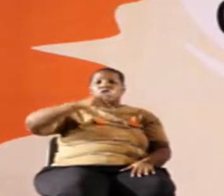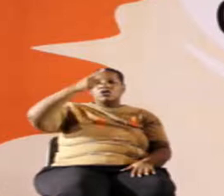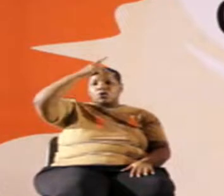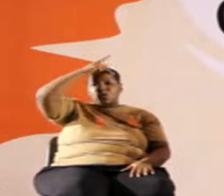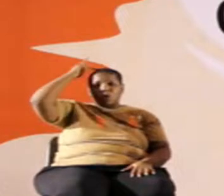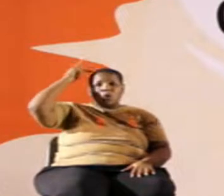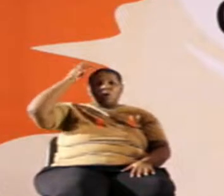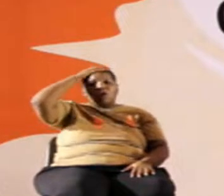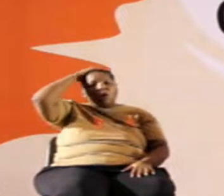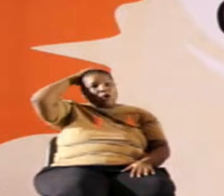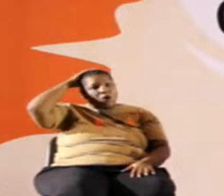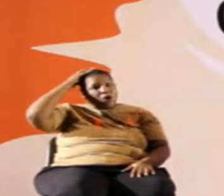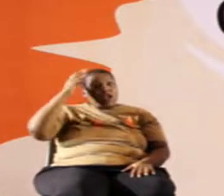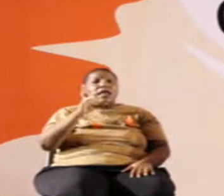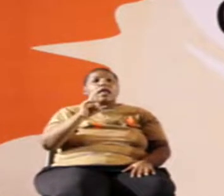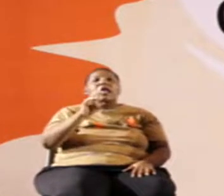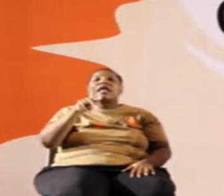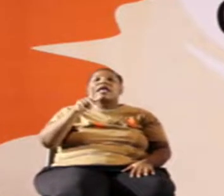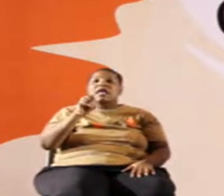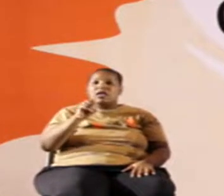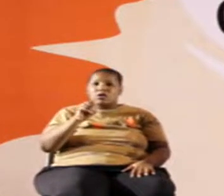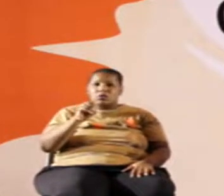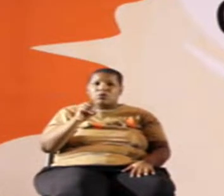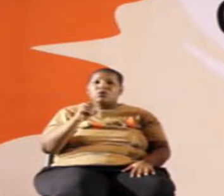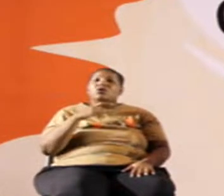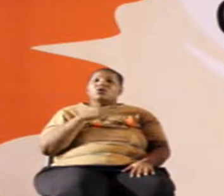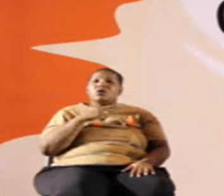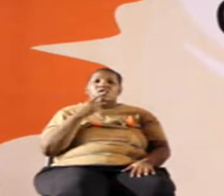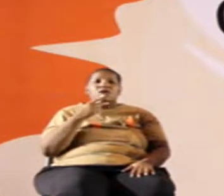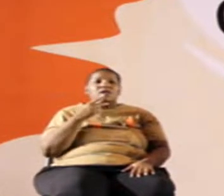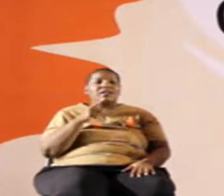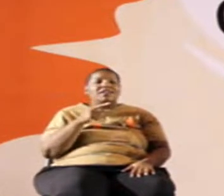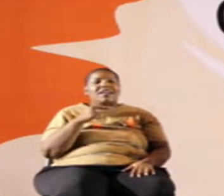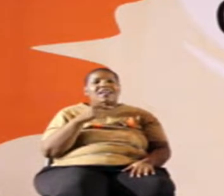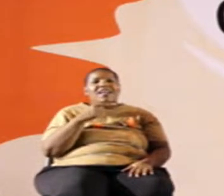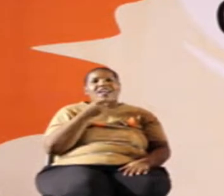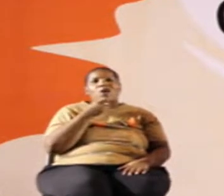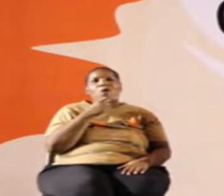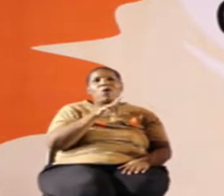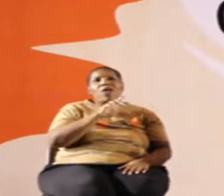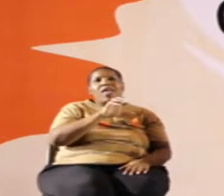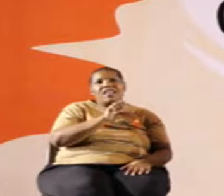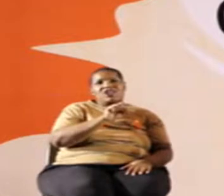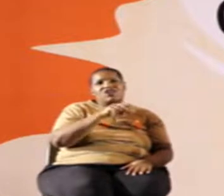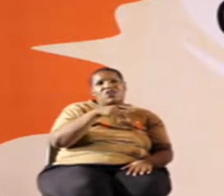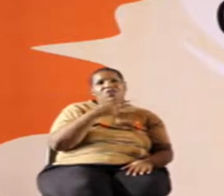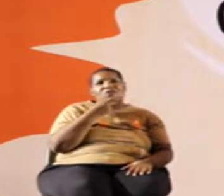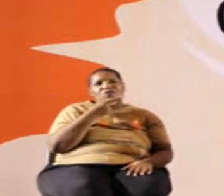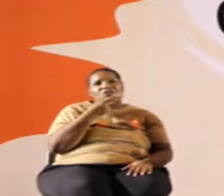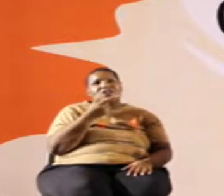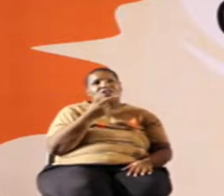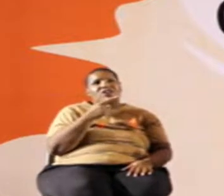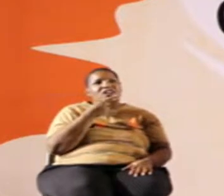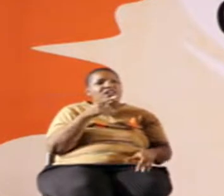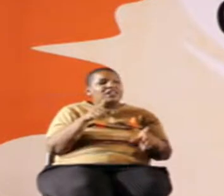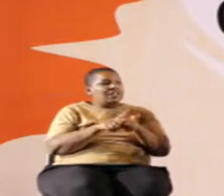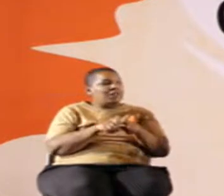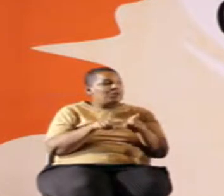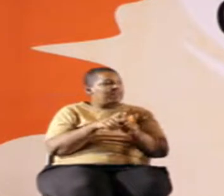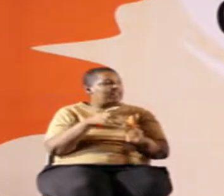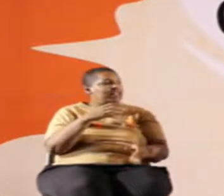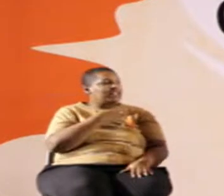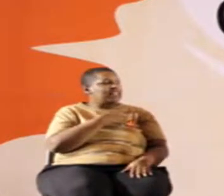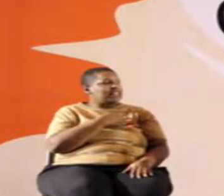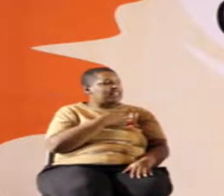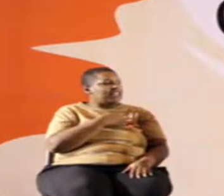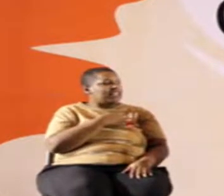os nossos crespos, com... Sabe, aí o Edson foi muito engraçado, que ele disse assim, que, por exemplo, lá, lá em Salvador, que